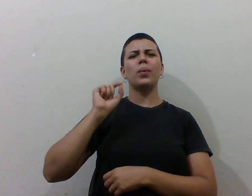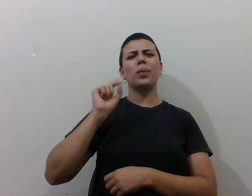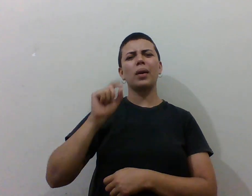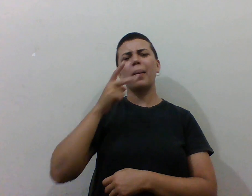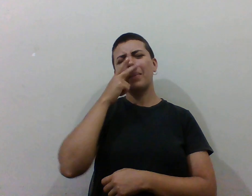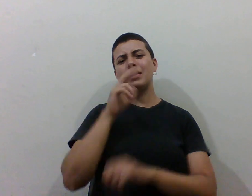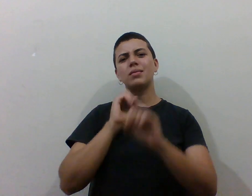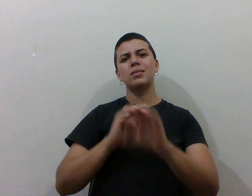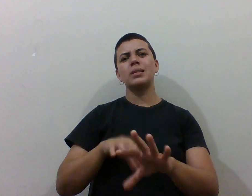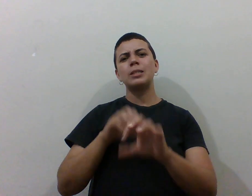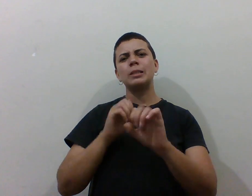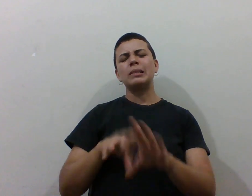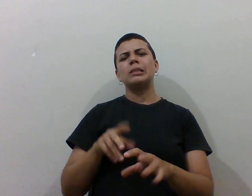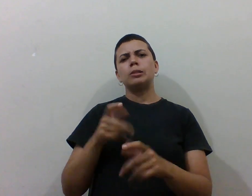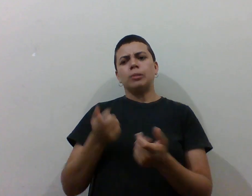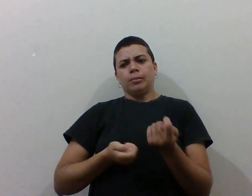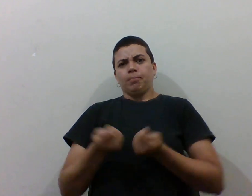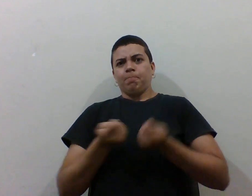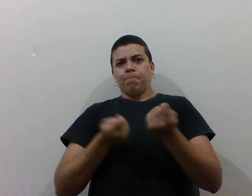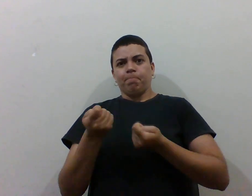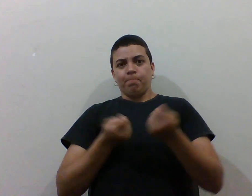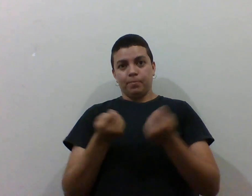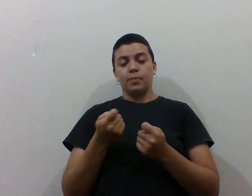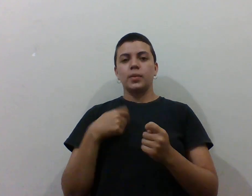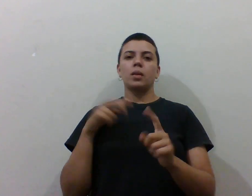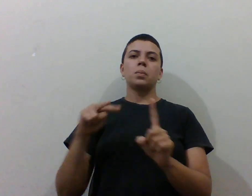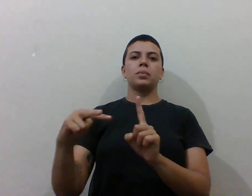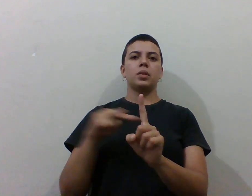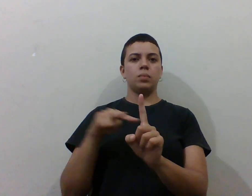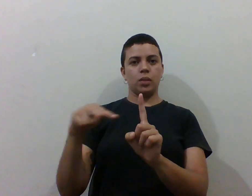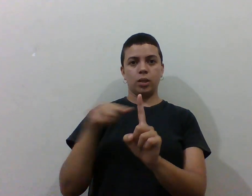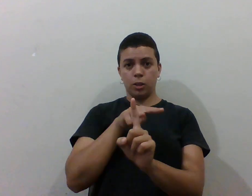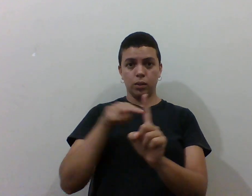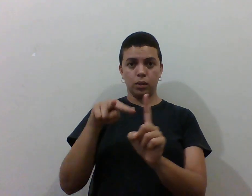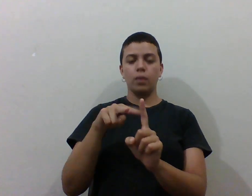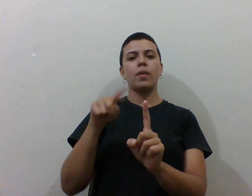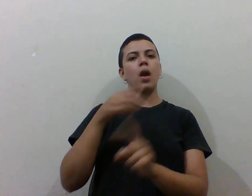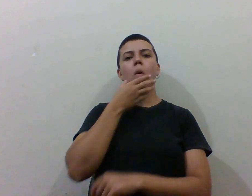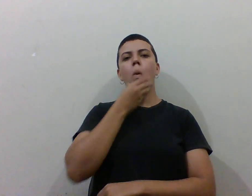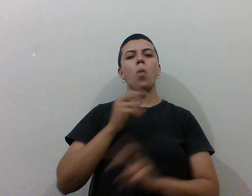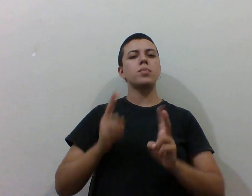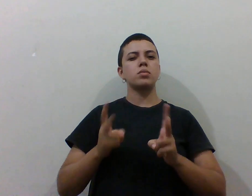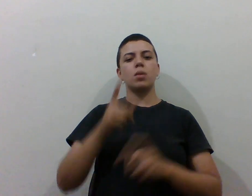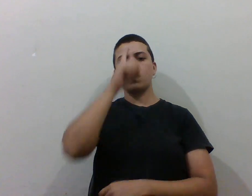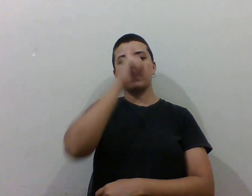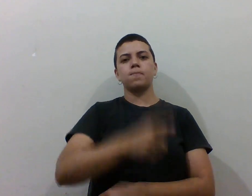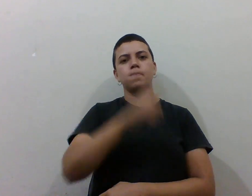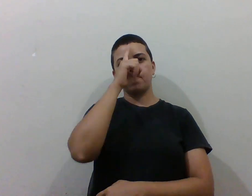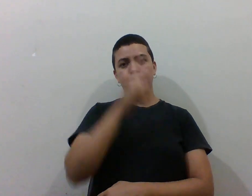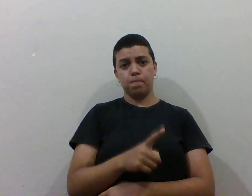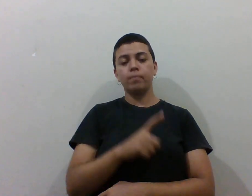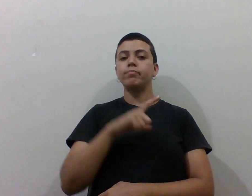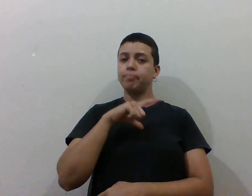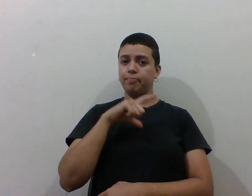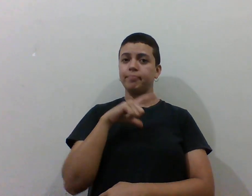dominado por uma perspectiva masculina hegemônica e de recorte socioeconômico privilegiado quando a